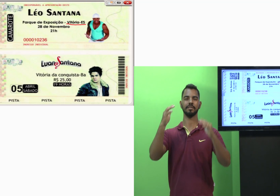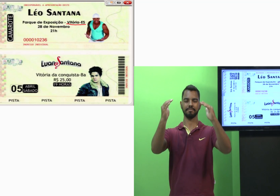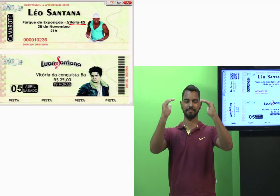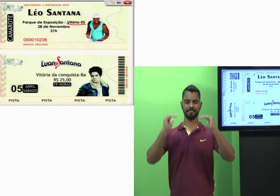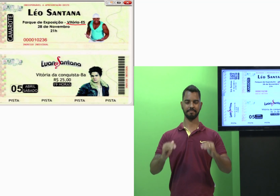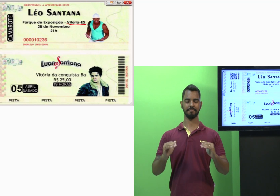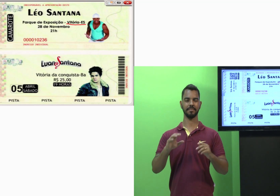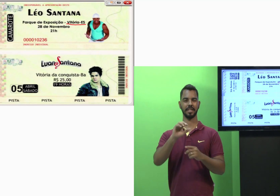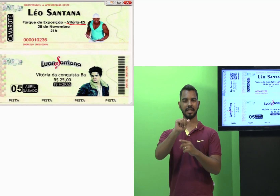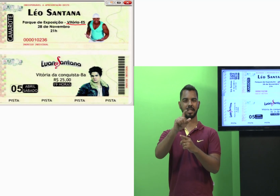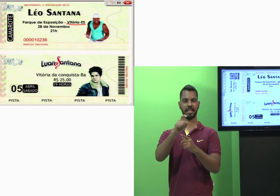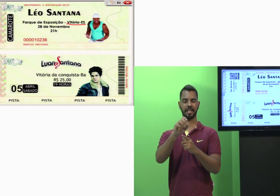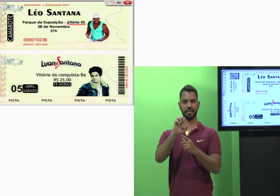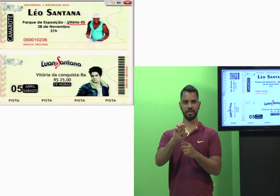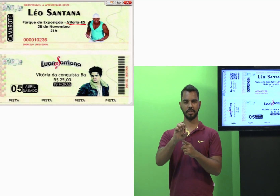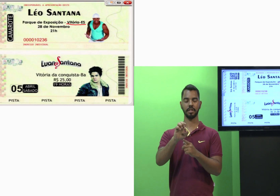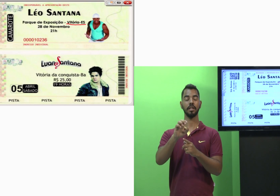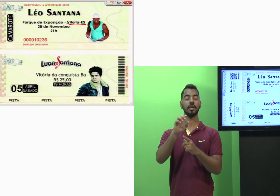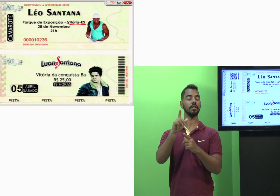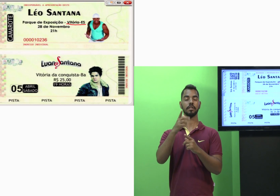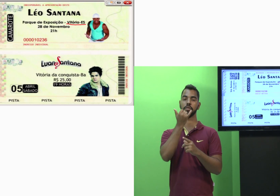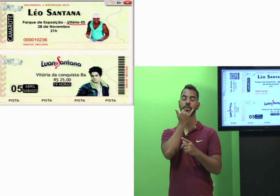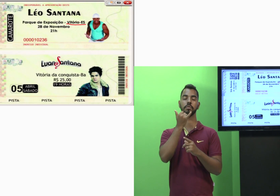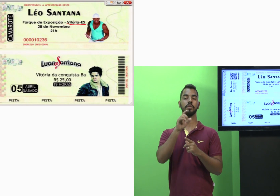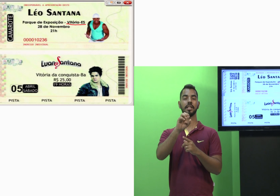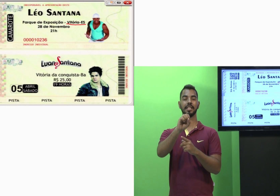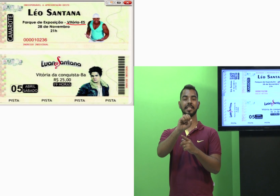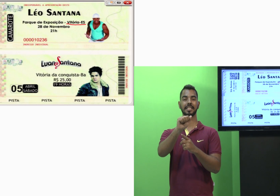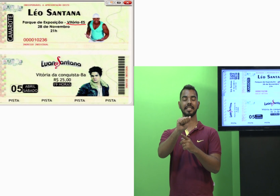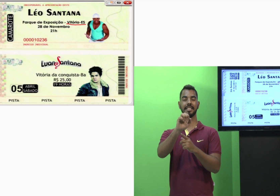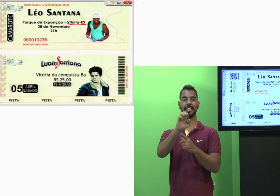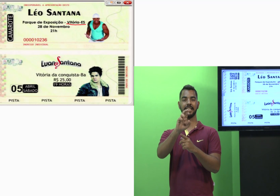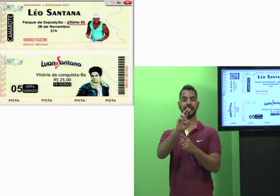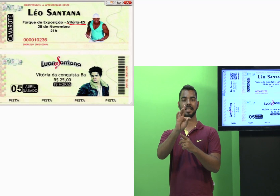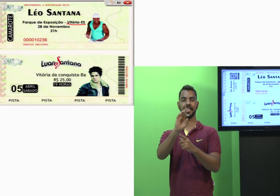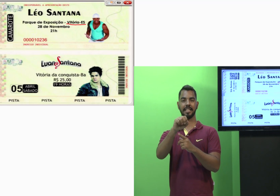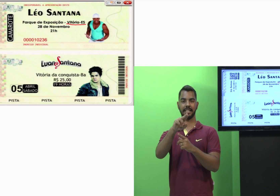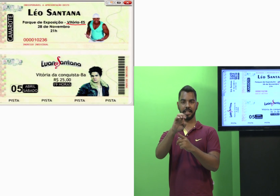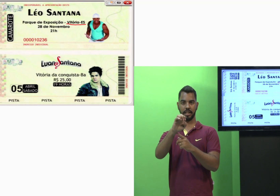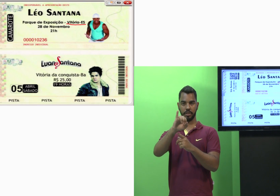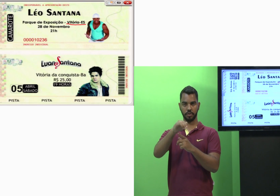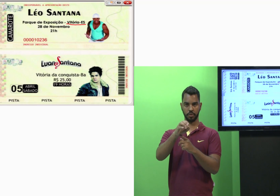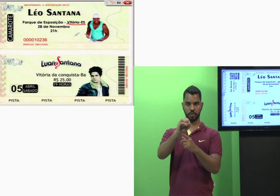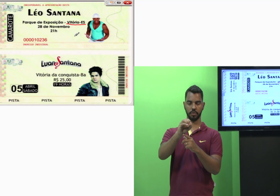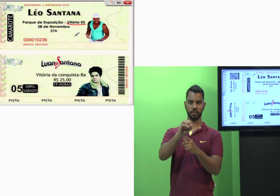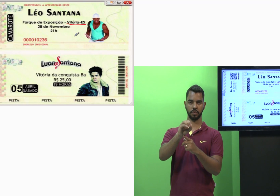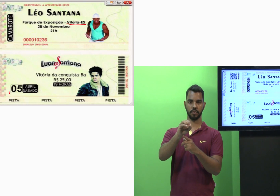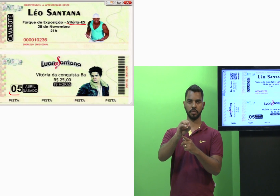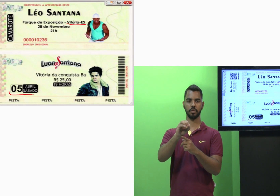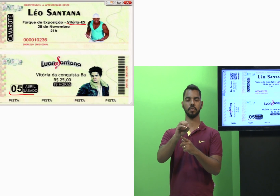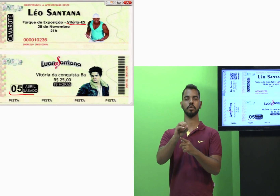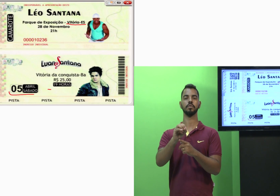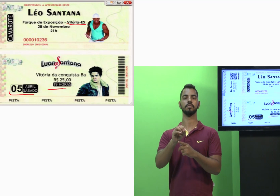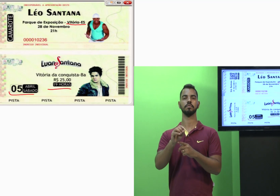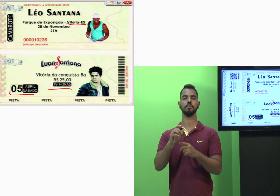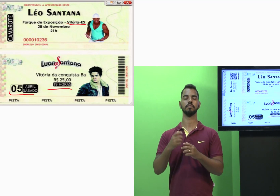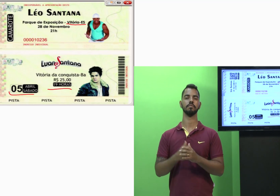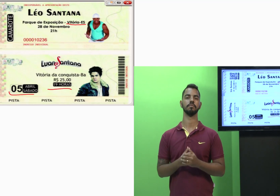sertanejo em Vitória, só que da Conquista, na Bahia, que é do Luan Santana, marcando o dia, horário